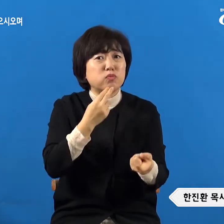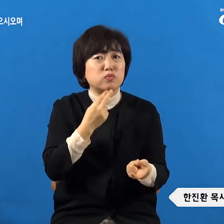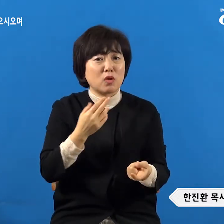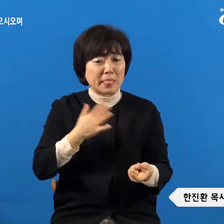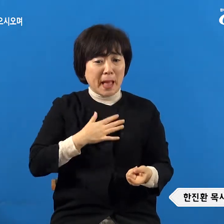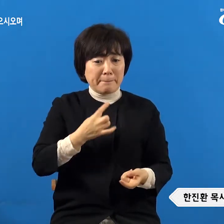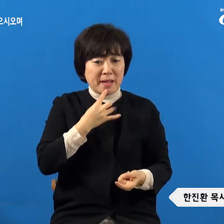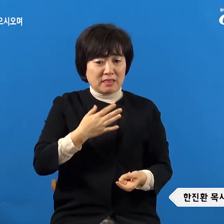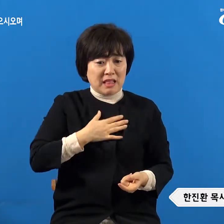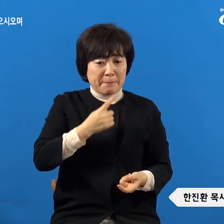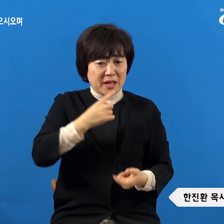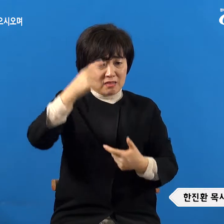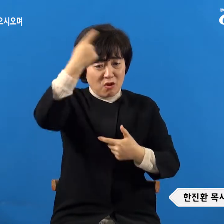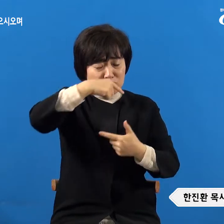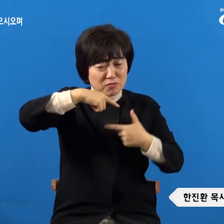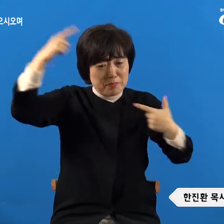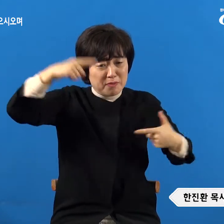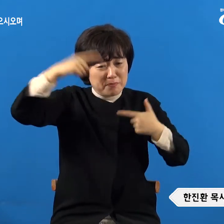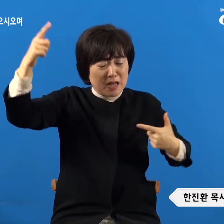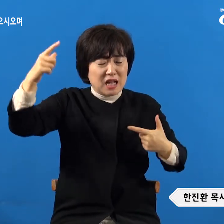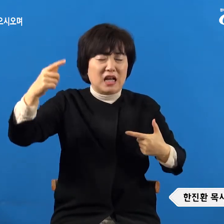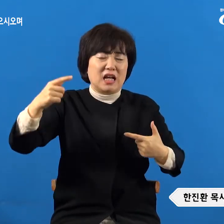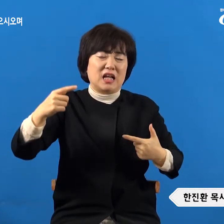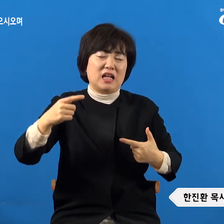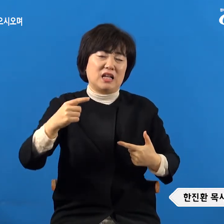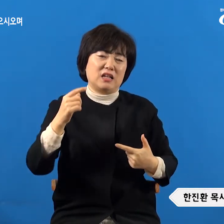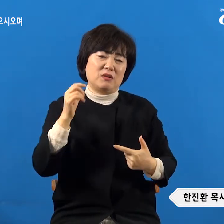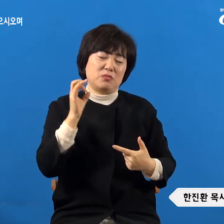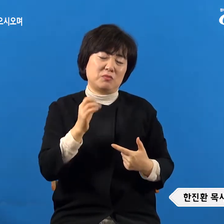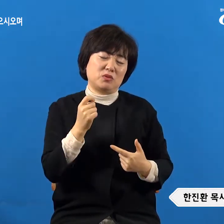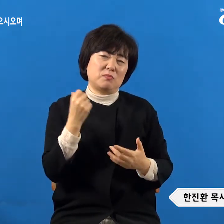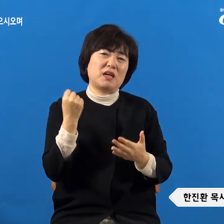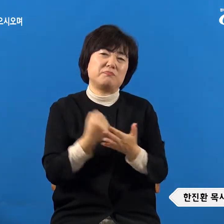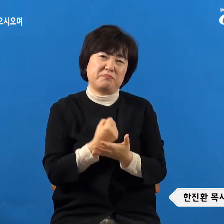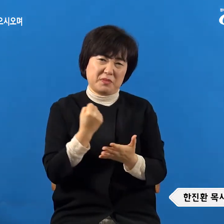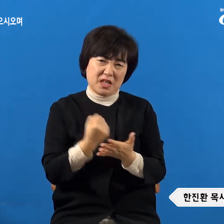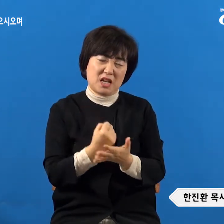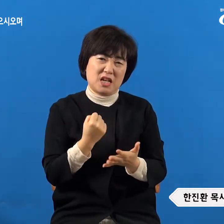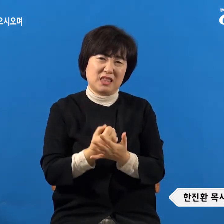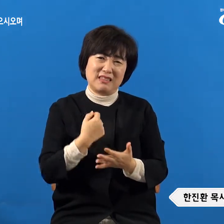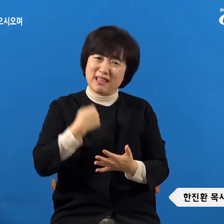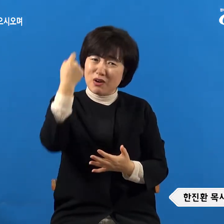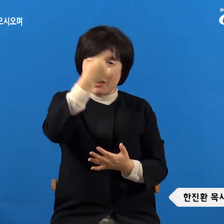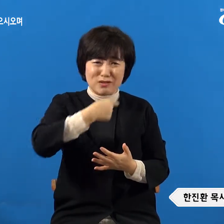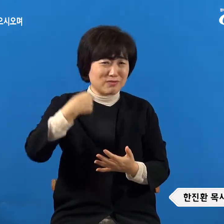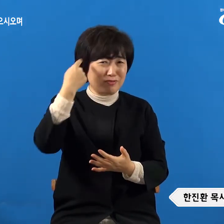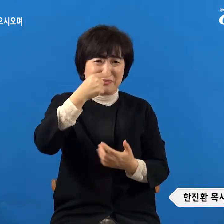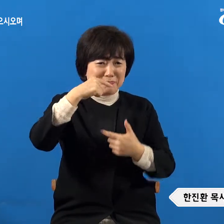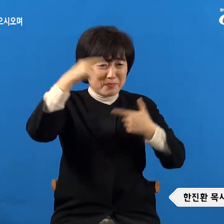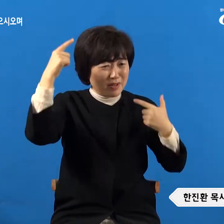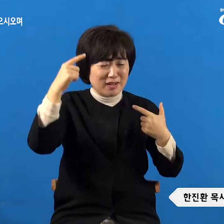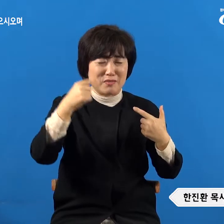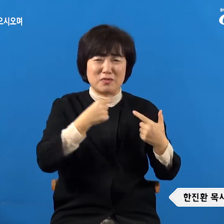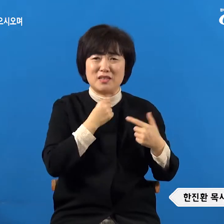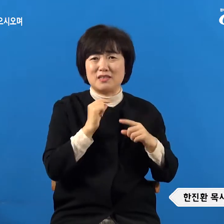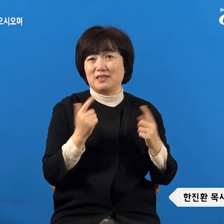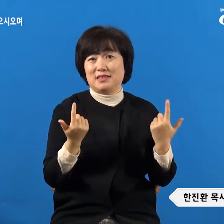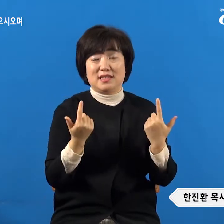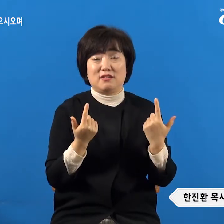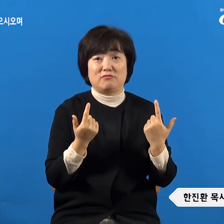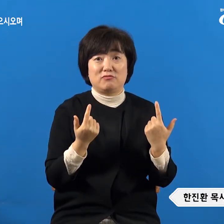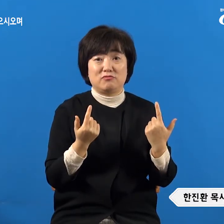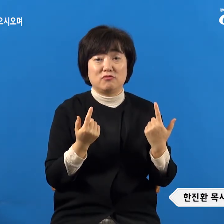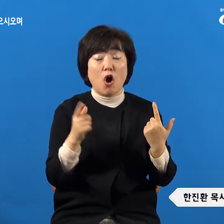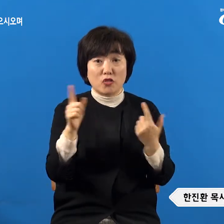것입니다. 그것이 참 아쉽고 불만이라고 하면서 그분이 이렇게 말했습니다. 어떤